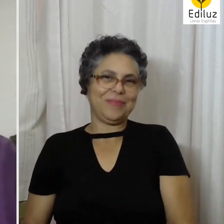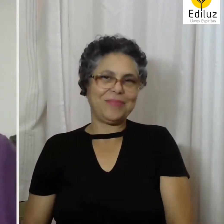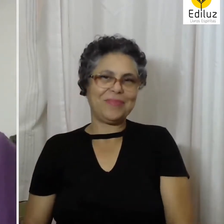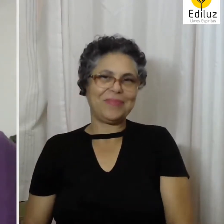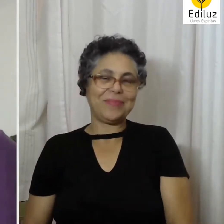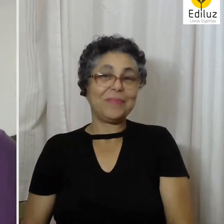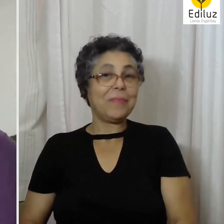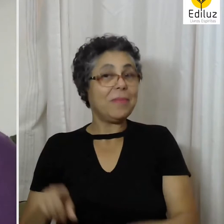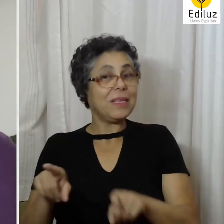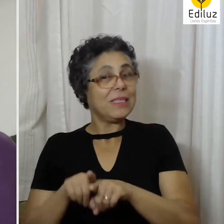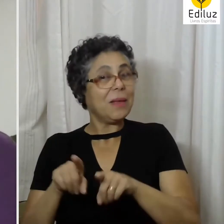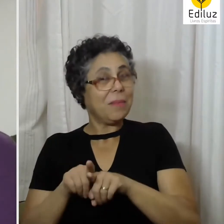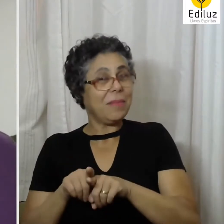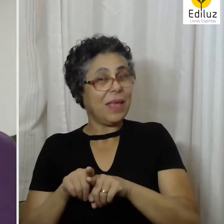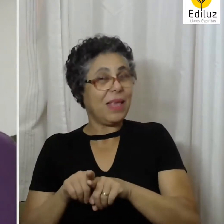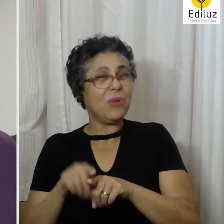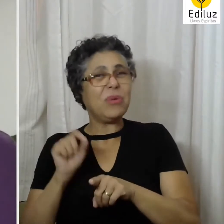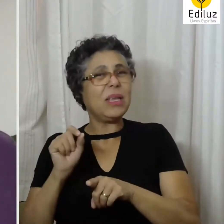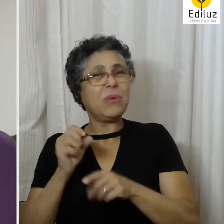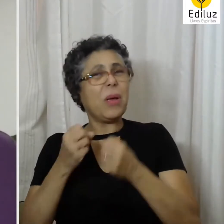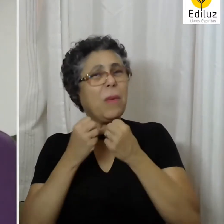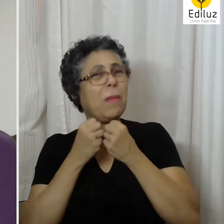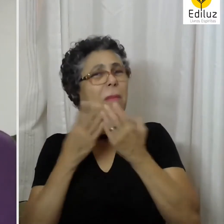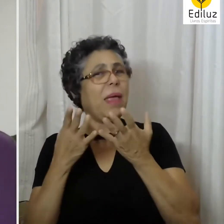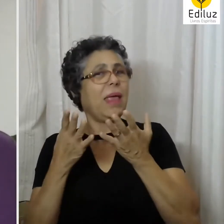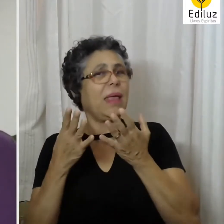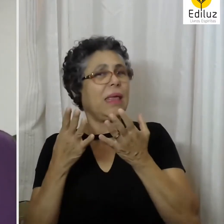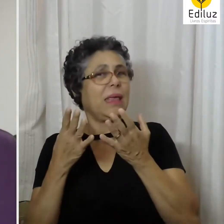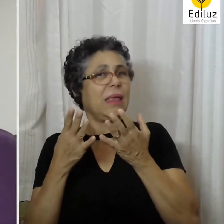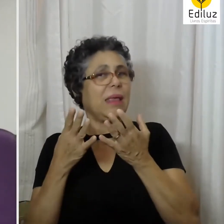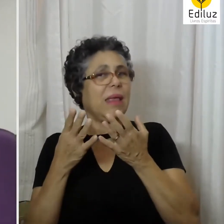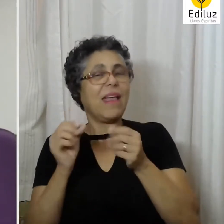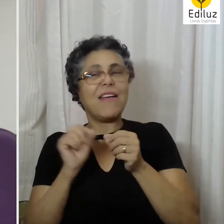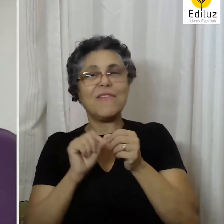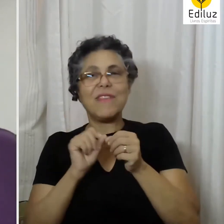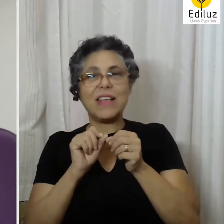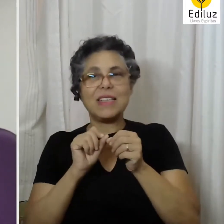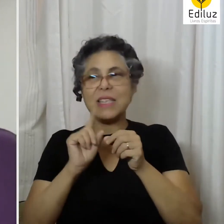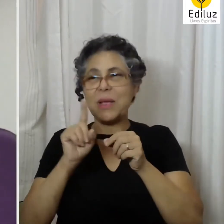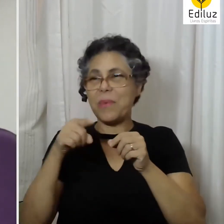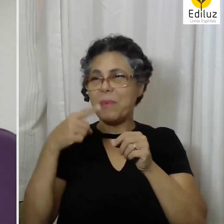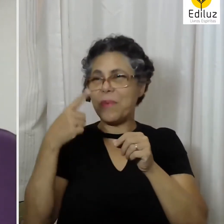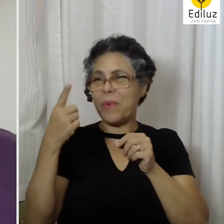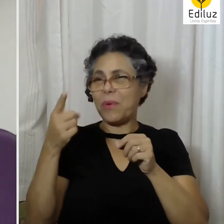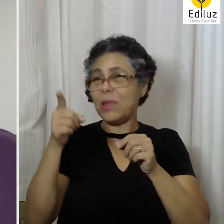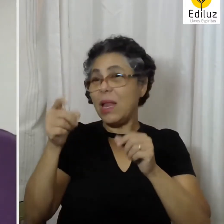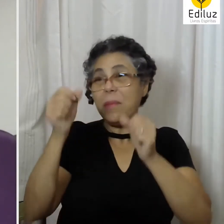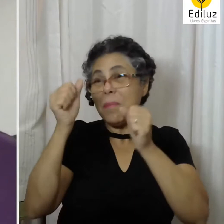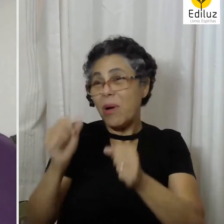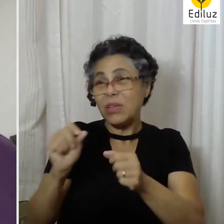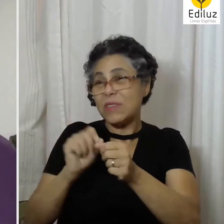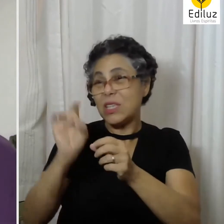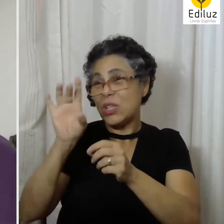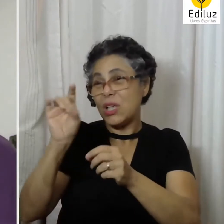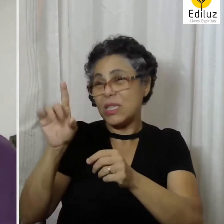Mas também o que não é benevolência? Não é benevolência fazer pelo outro o que o outro pode fazer por ele